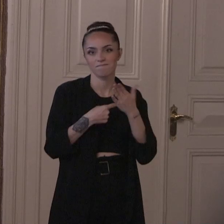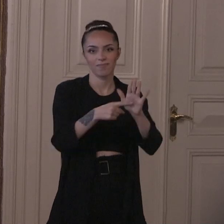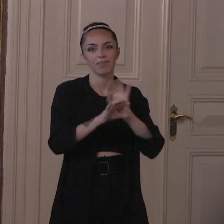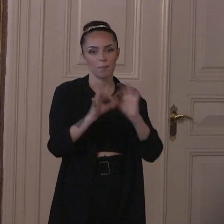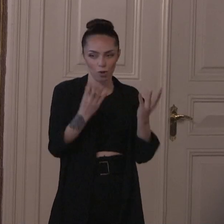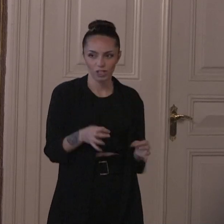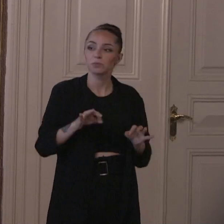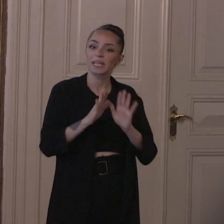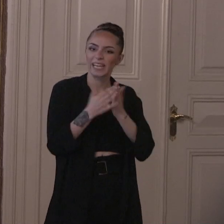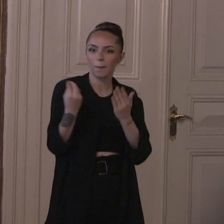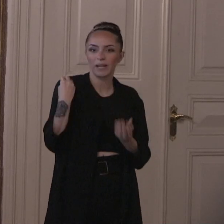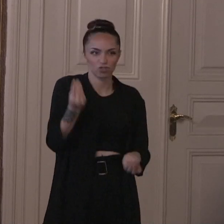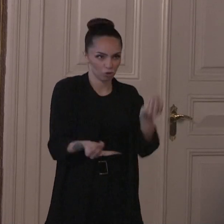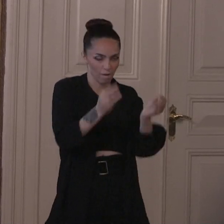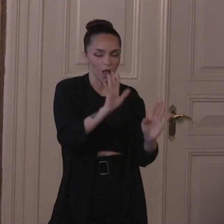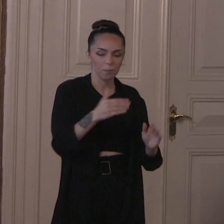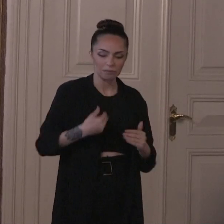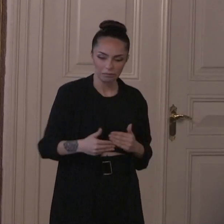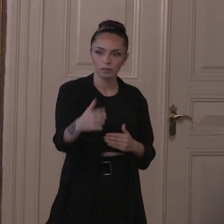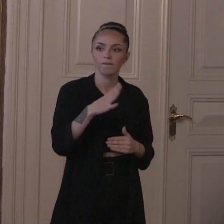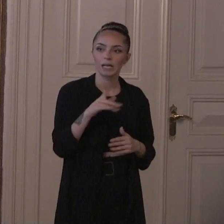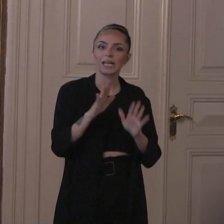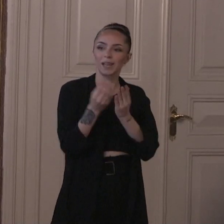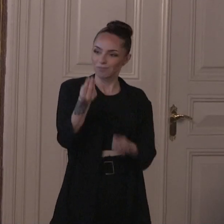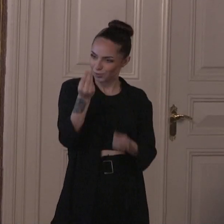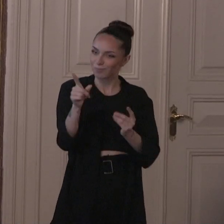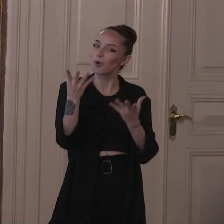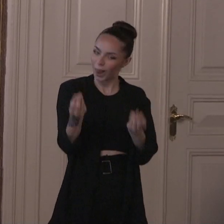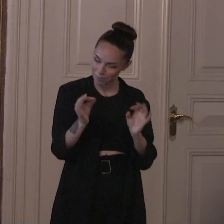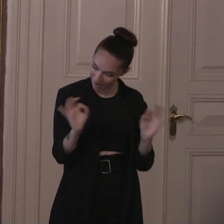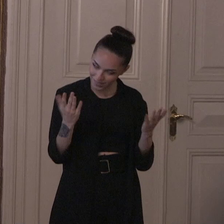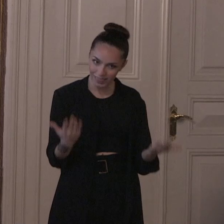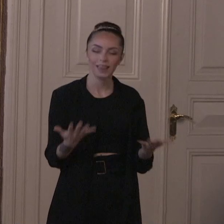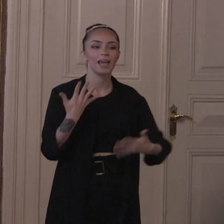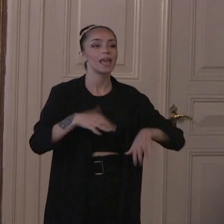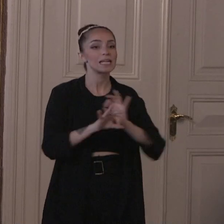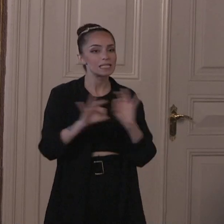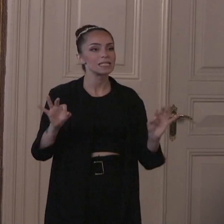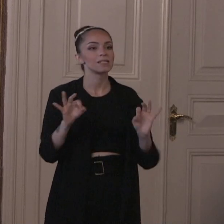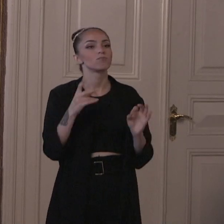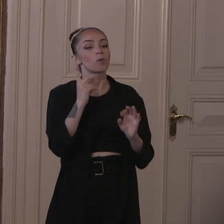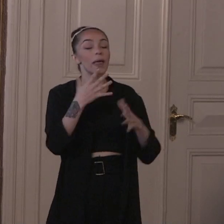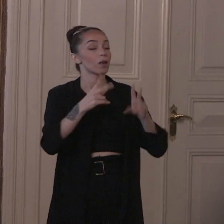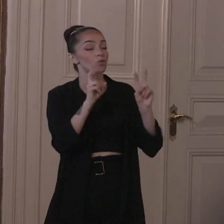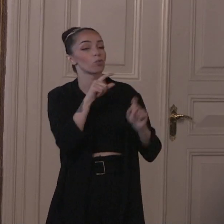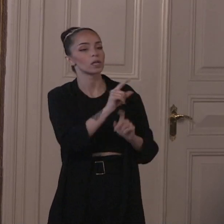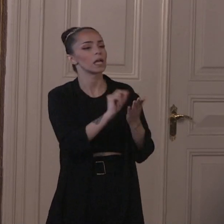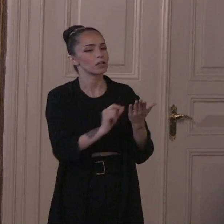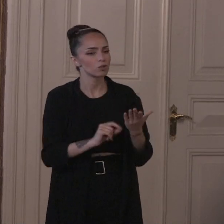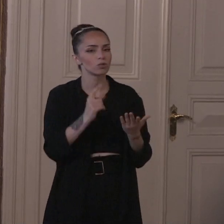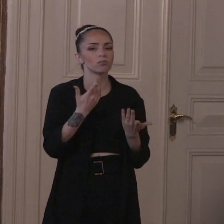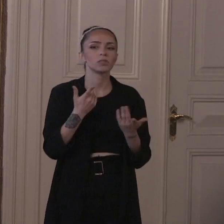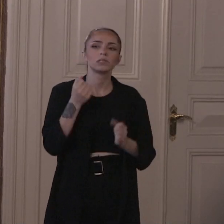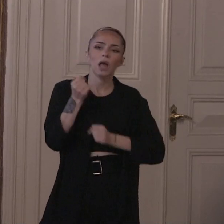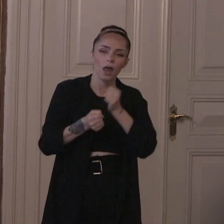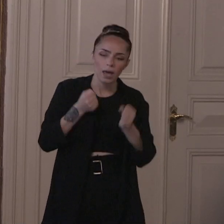kitaplarımızı çıkarttık ama yeni kitaplar Mehmet Hocam çıkarabiliriz. Engellinin yazıları şüphesiz sahayı bilgi